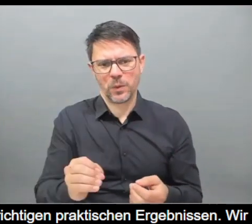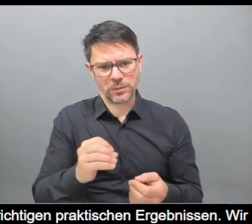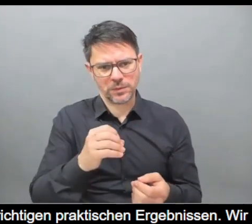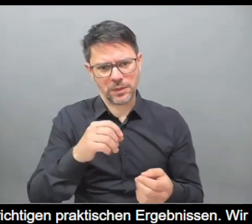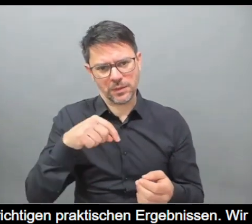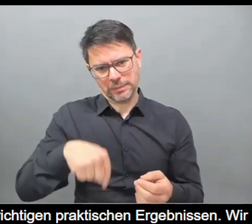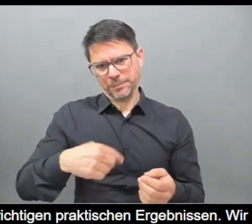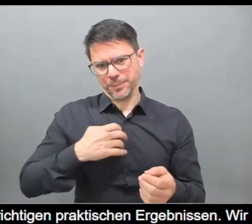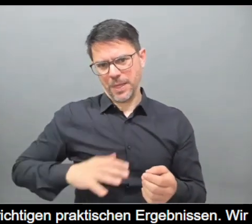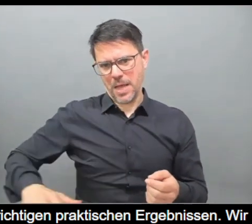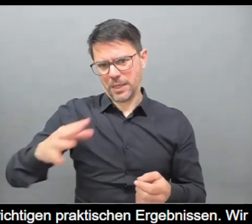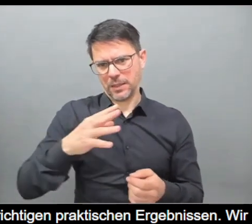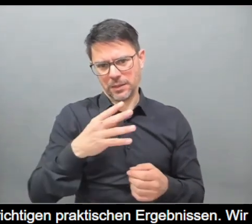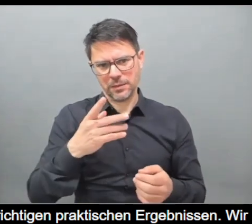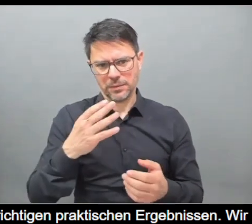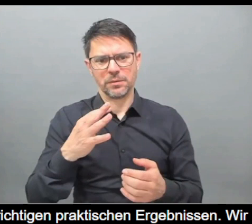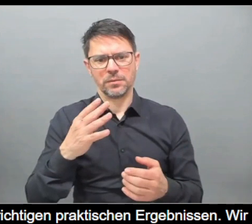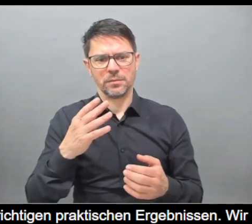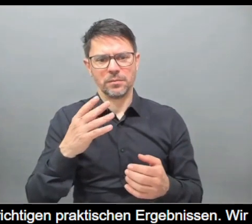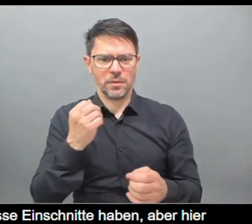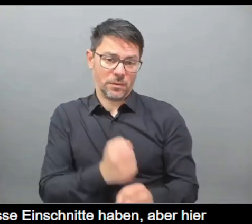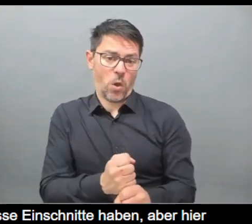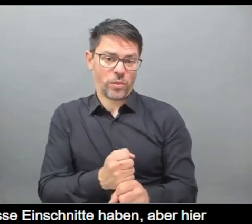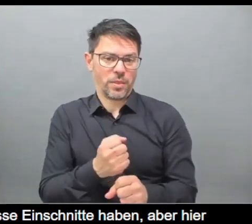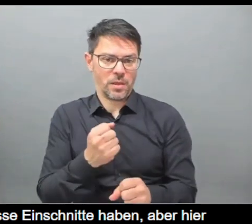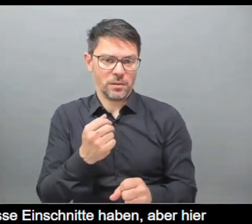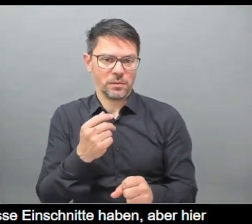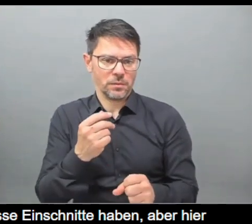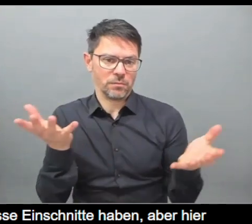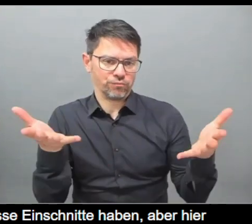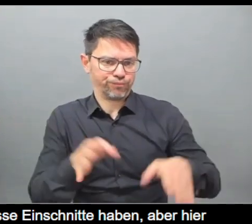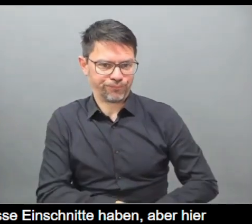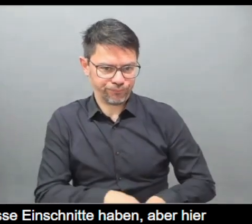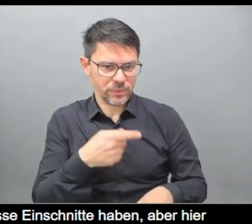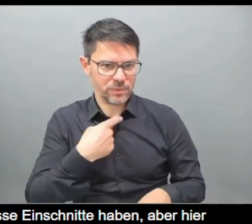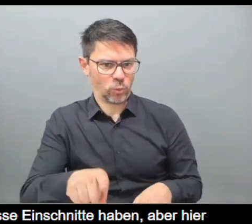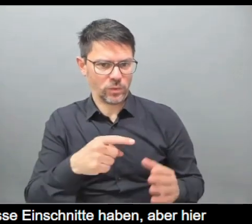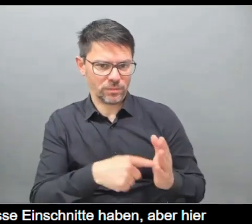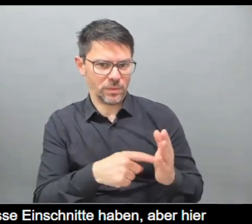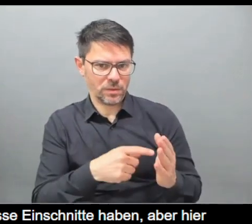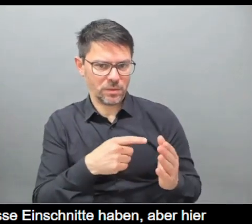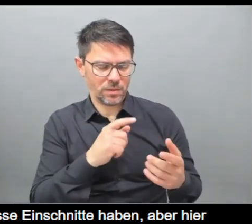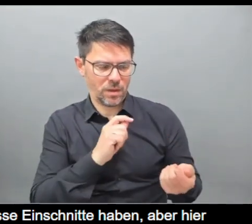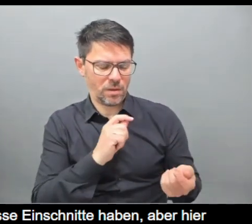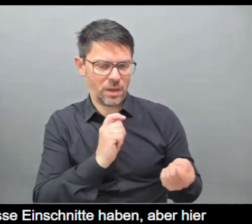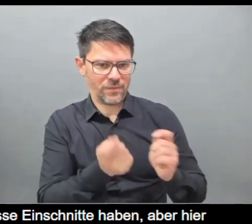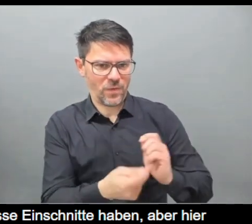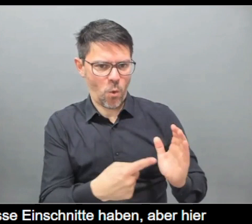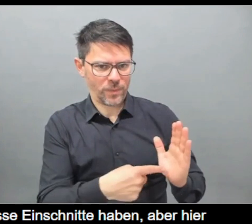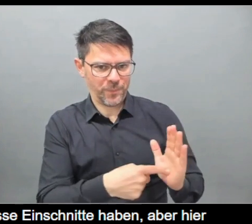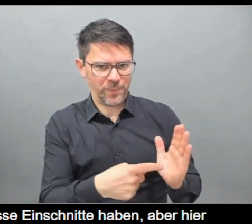Schreckgespenst die sogenannte Door-to-Needle-Time, also die Zeit bis zur Versorgung